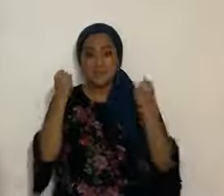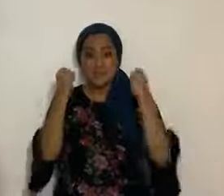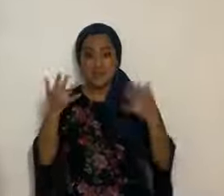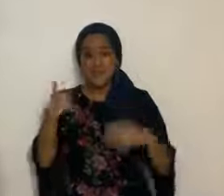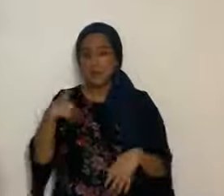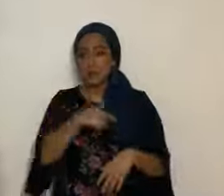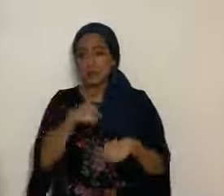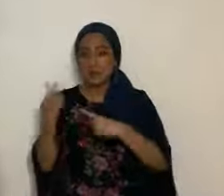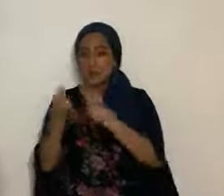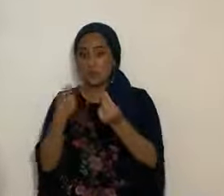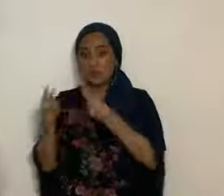hacemos